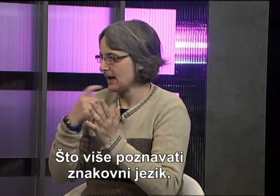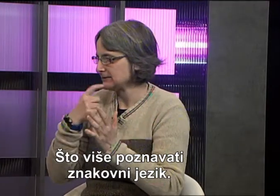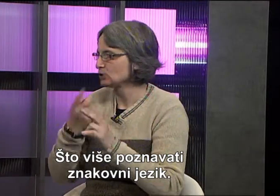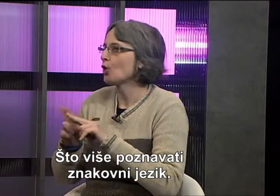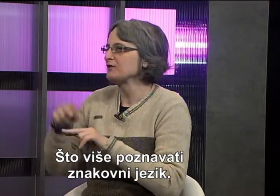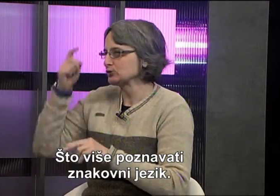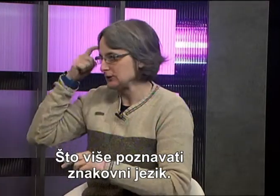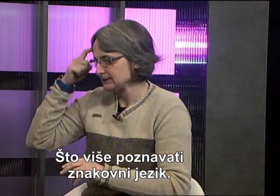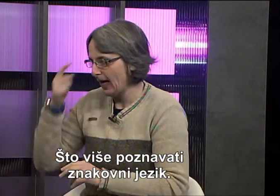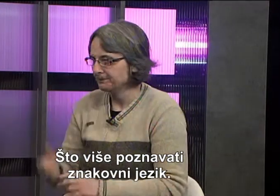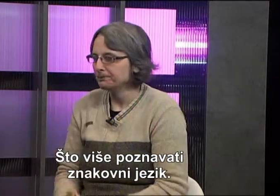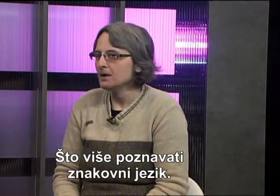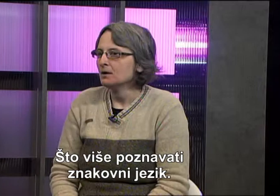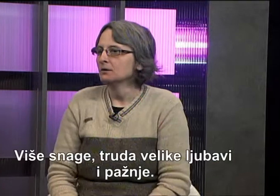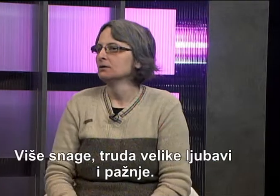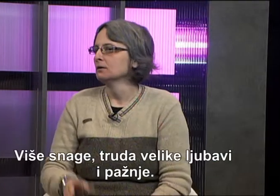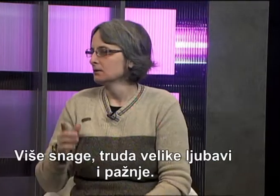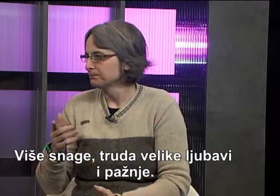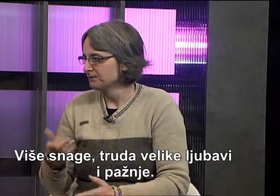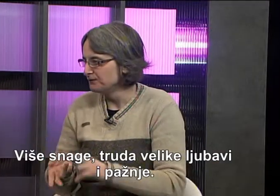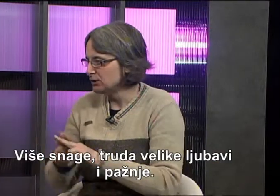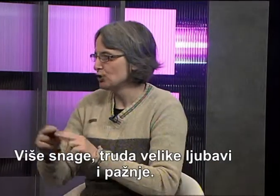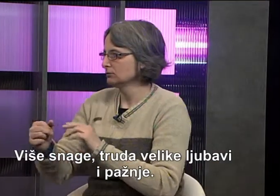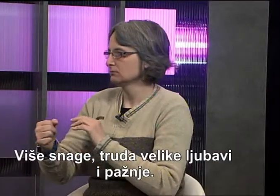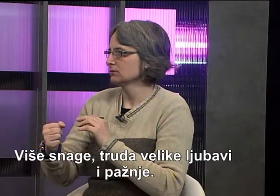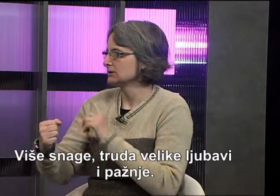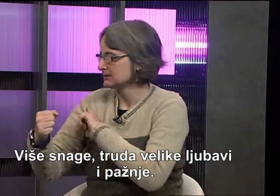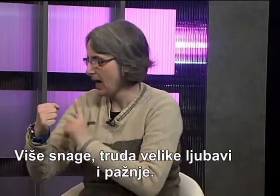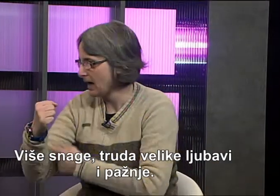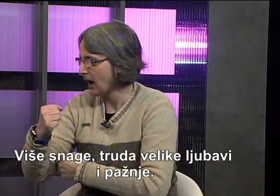da je to ti su, da ti su šaka,